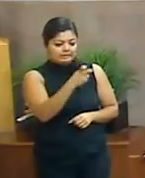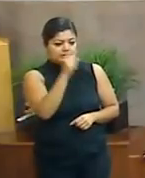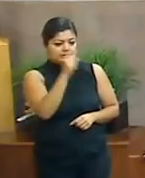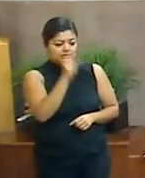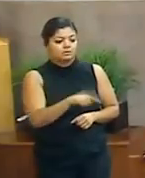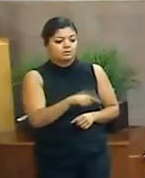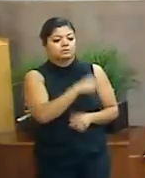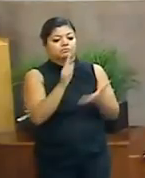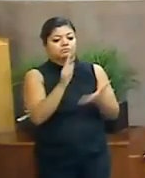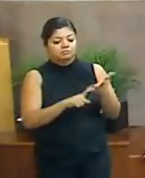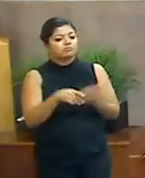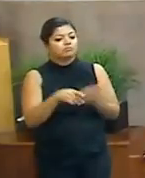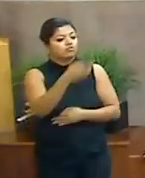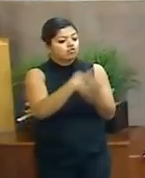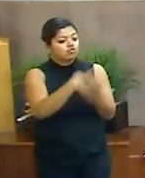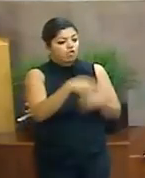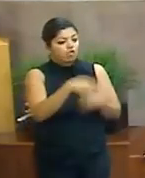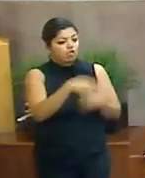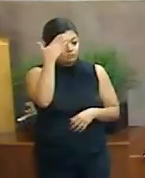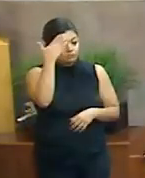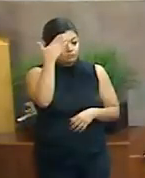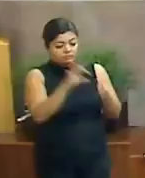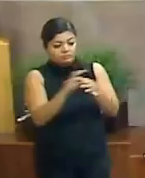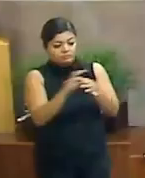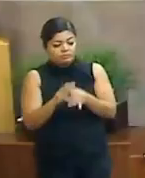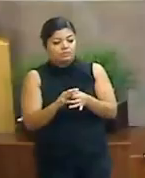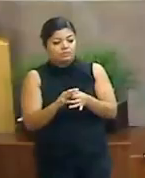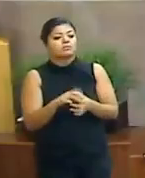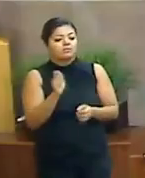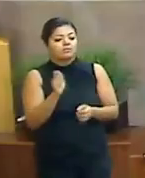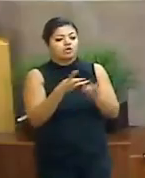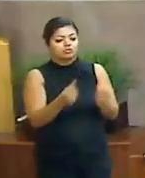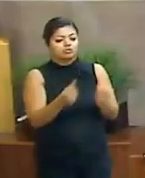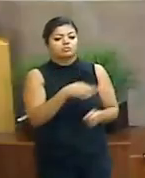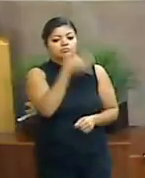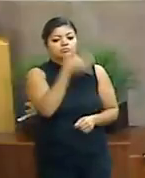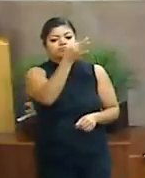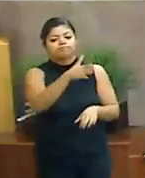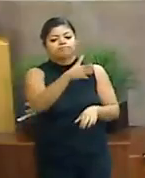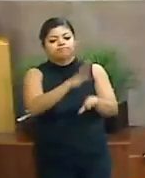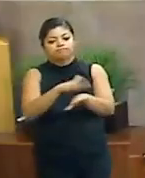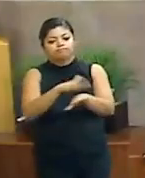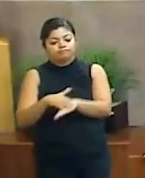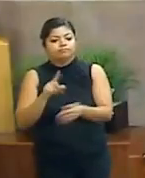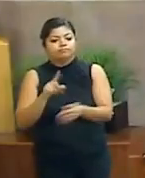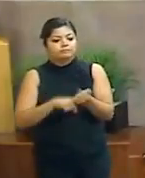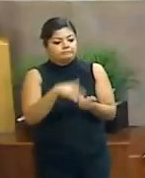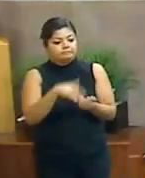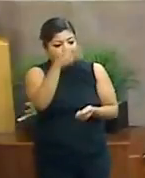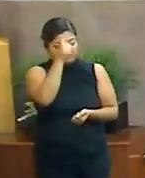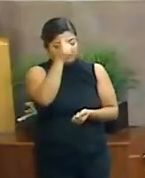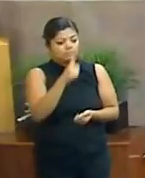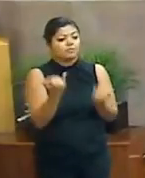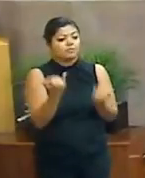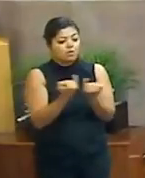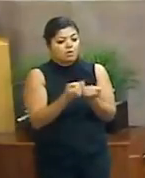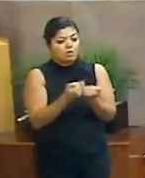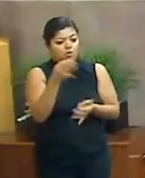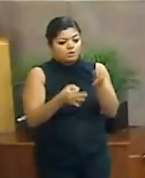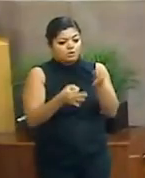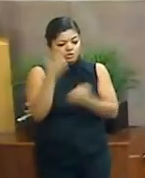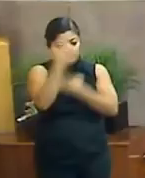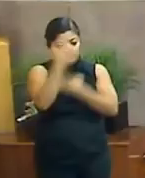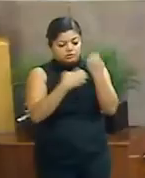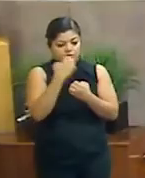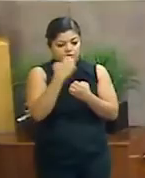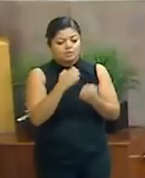inducción de la todas las autoridades vinculadas al cumplimiento de la resolución informe sobre los actos a ello asimismo se resuelve en el juicio de revisión